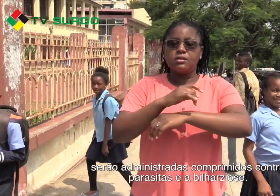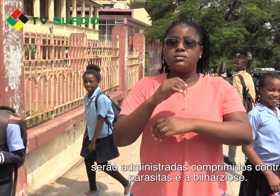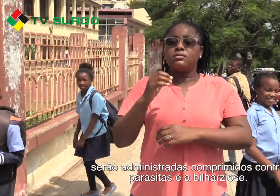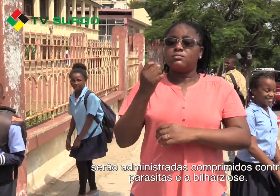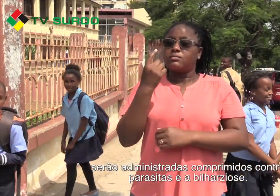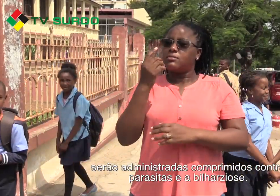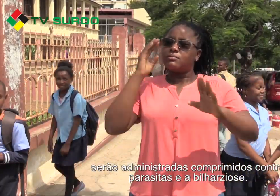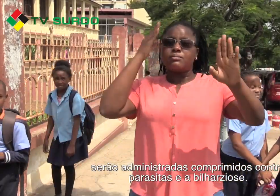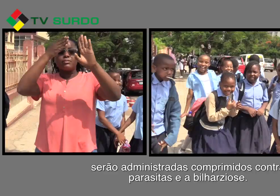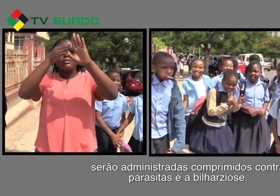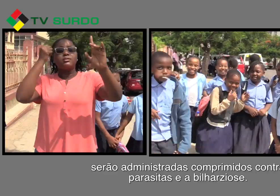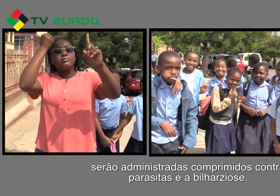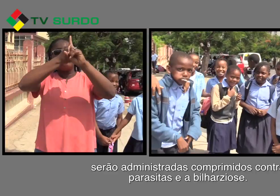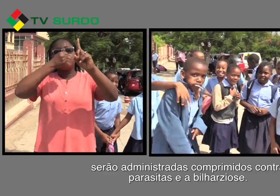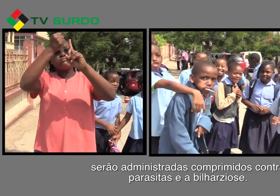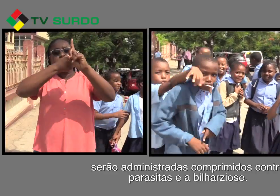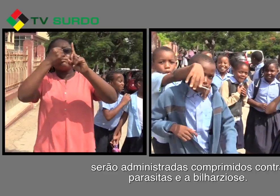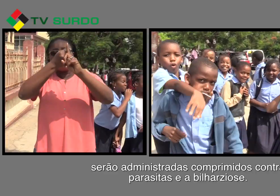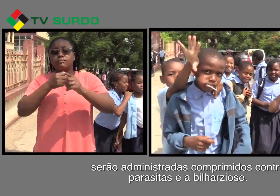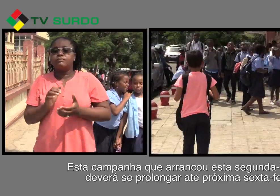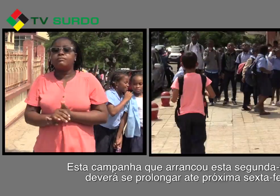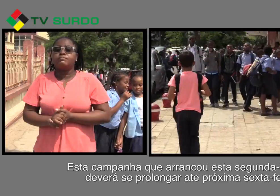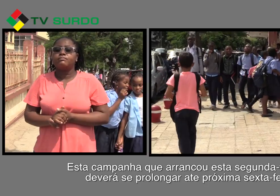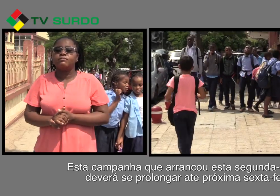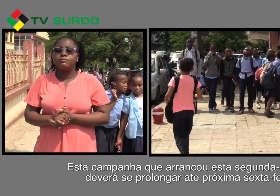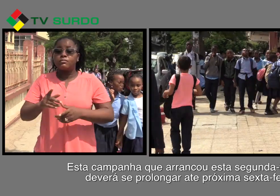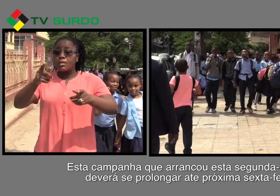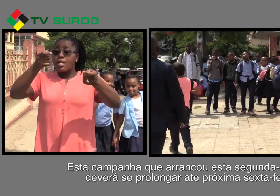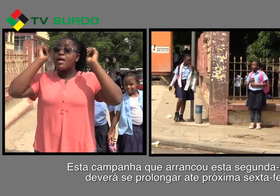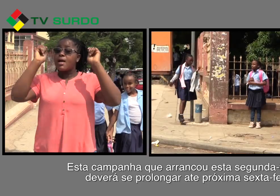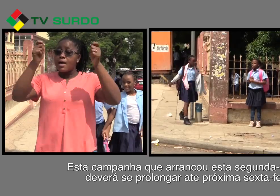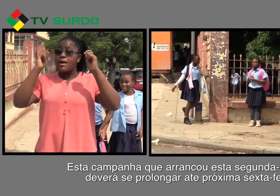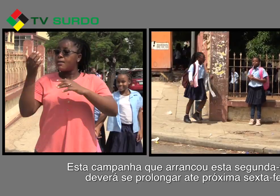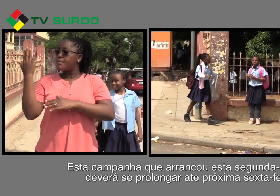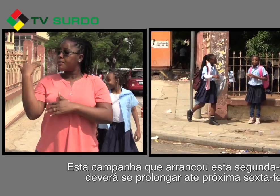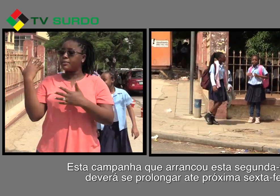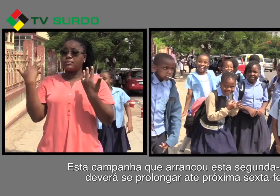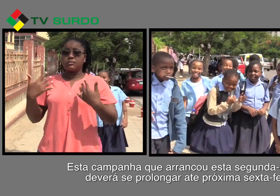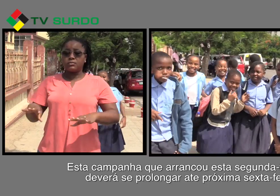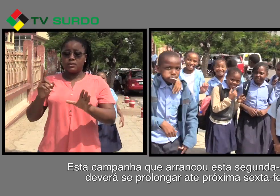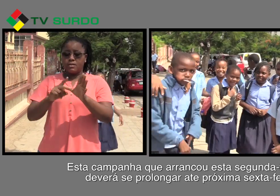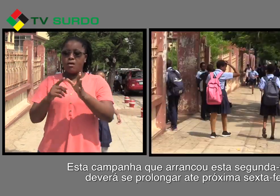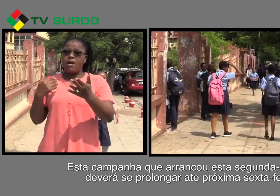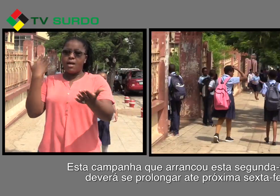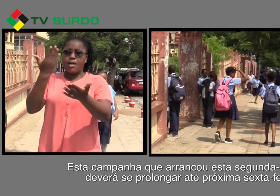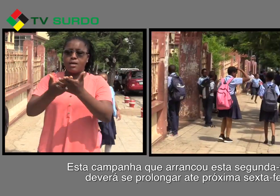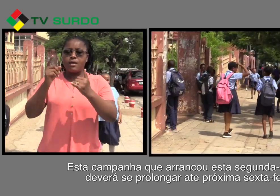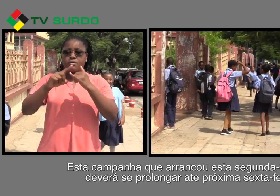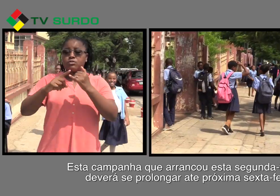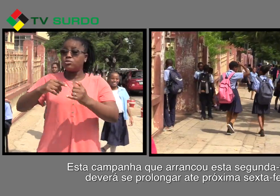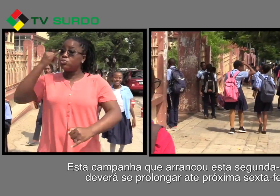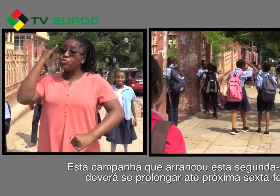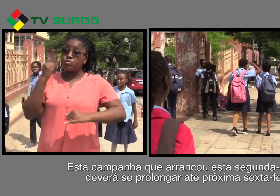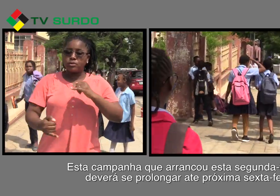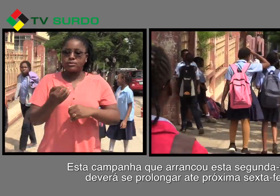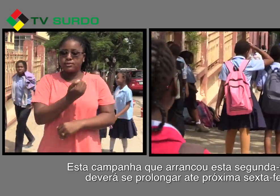contra parasitas e a bilharziose. Esta campanha, que arrancou esta segunda-feira e deverá se prolongar até a próxima sexta